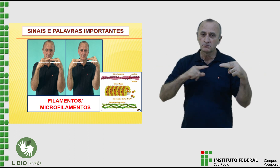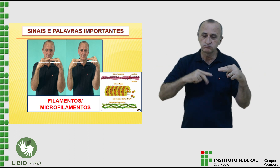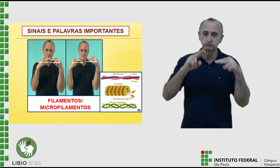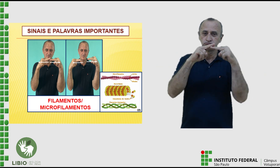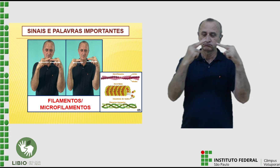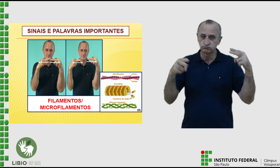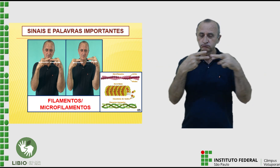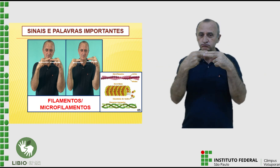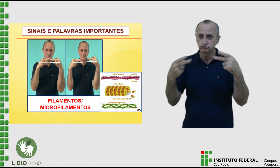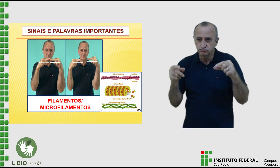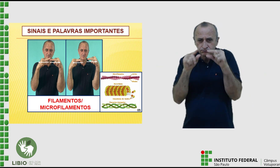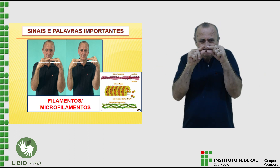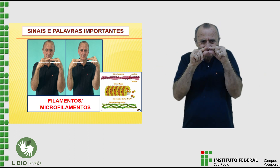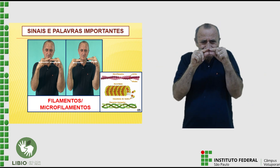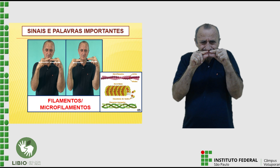microfilamentos.